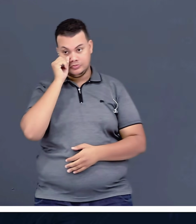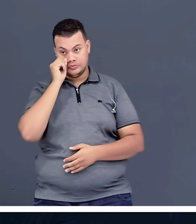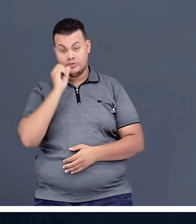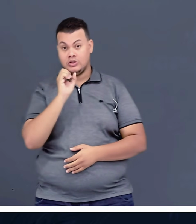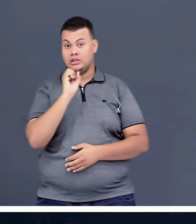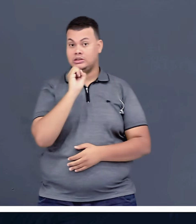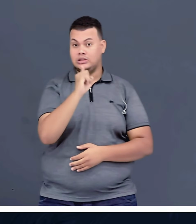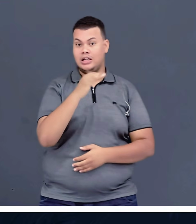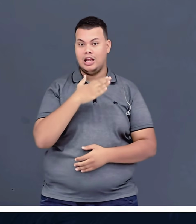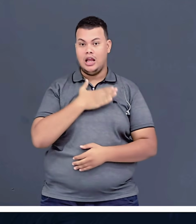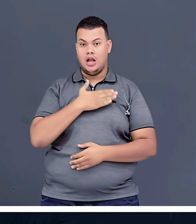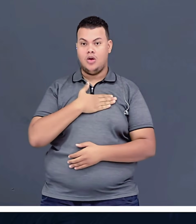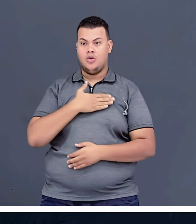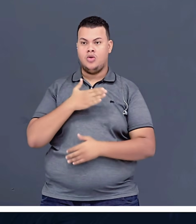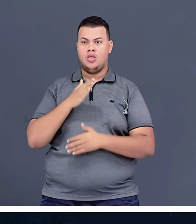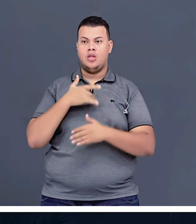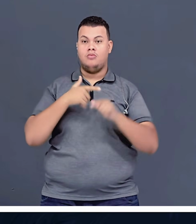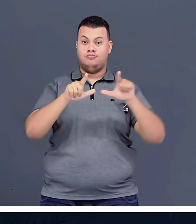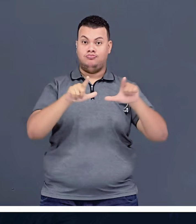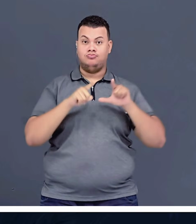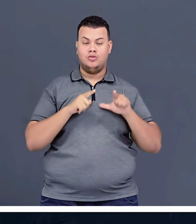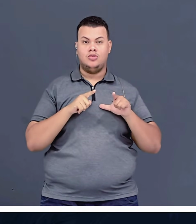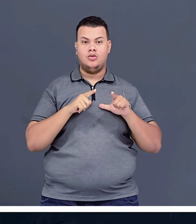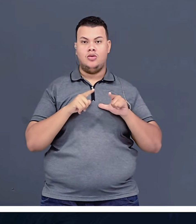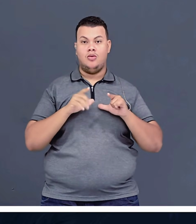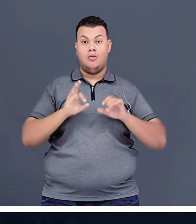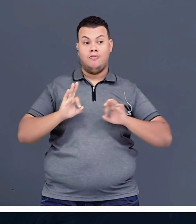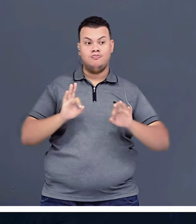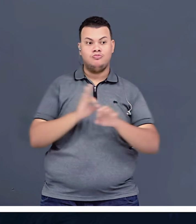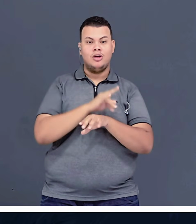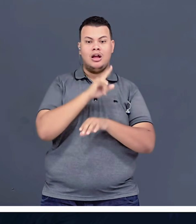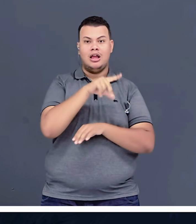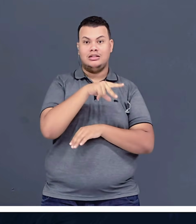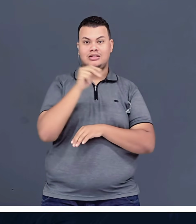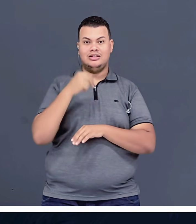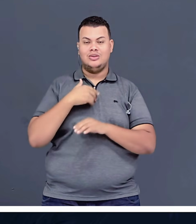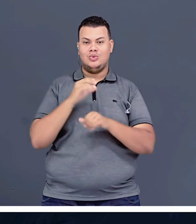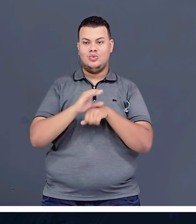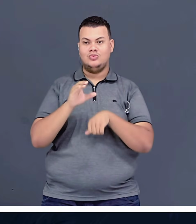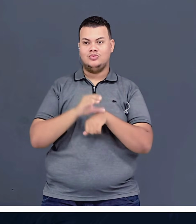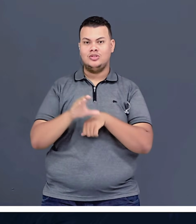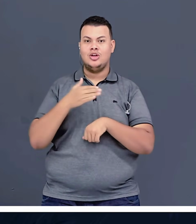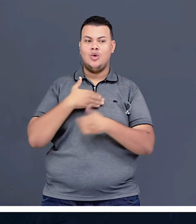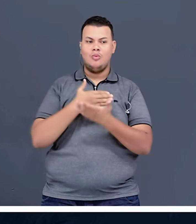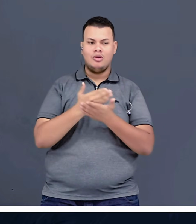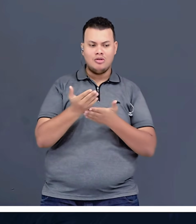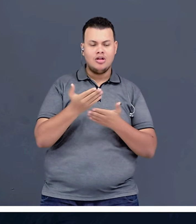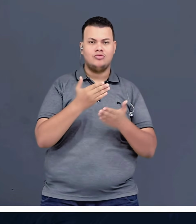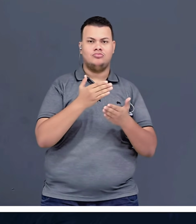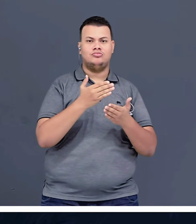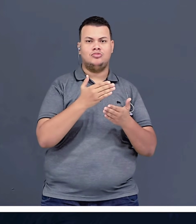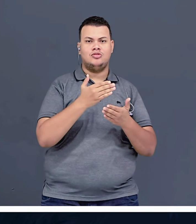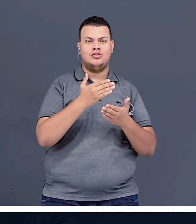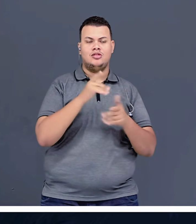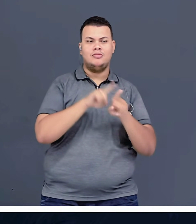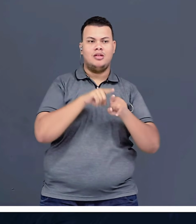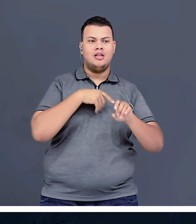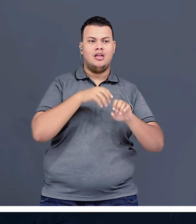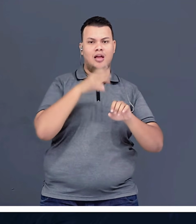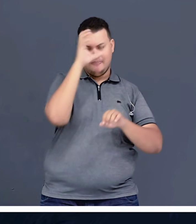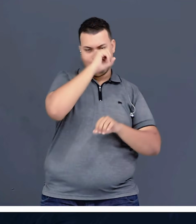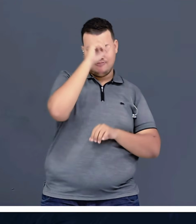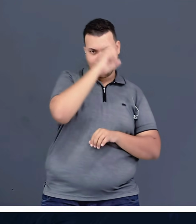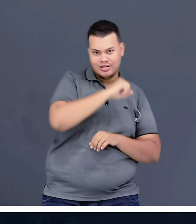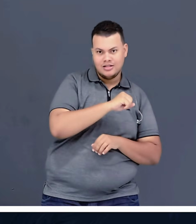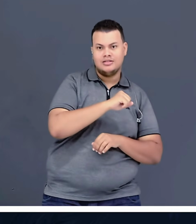Quando eu terminei de me formar como técnico mecânico do Senai, aí eu fui ser menor aprendiz e depois eu fui ser efetivado.